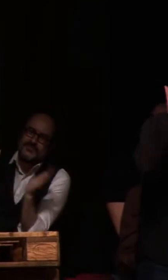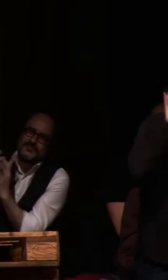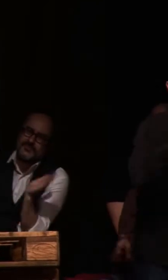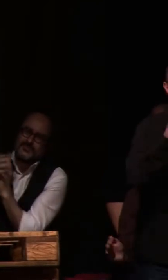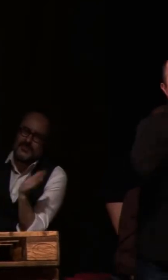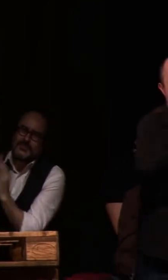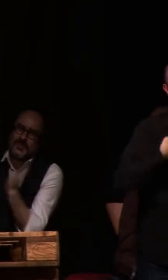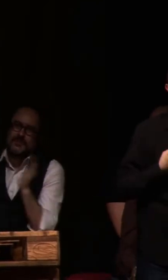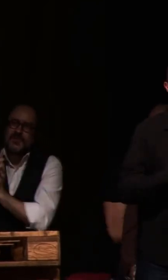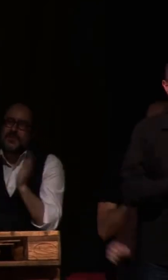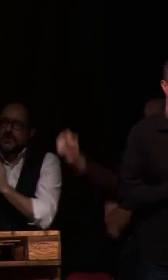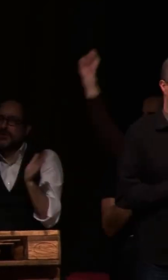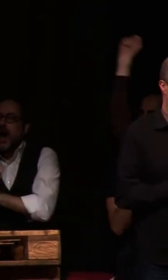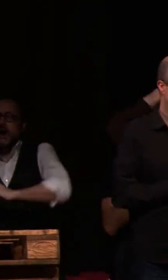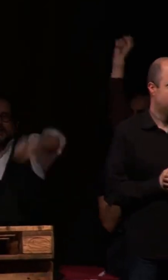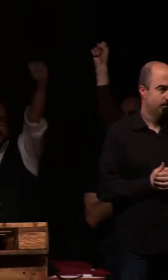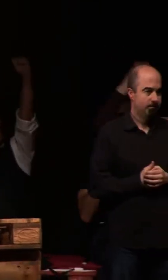seva gent.